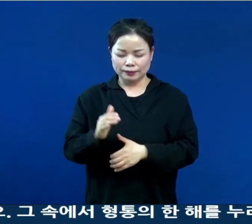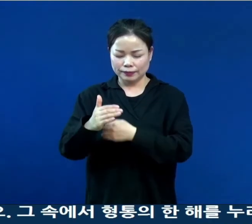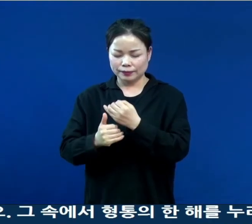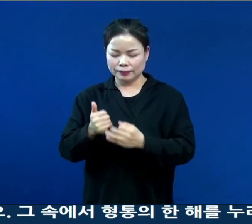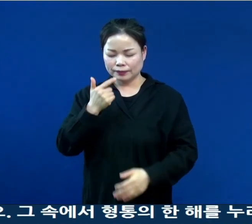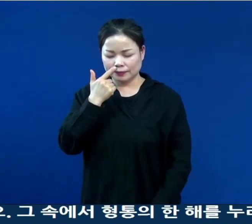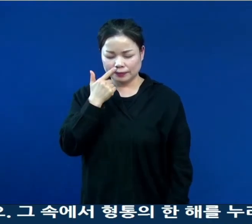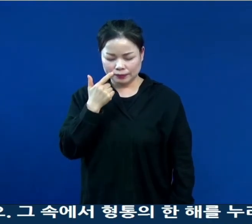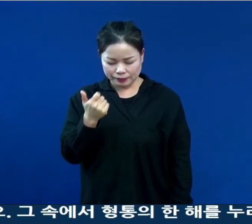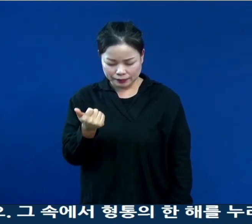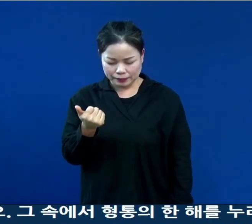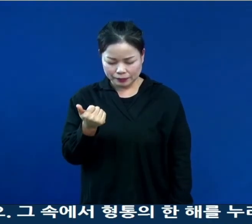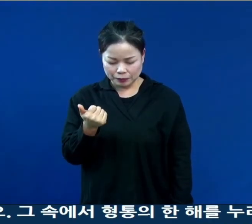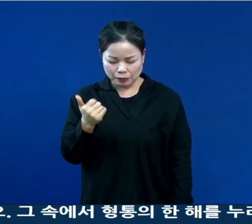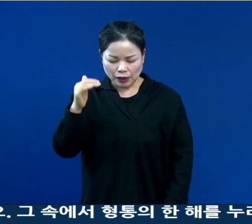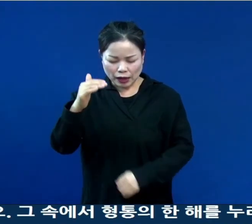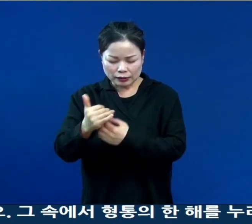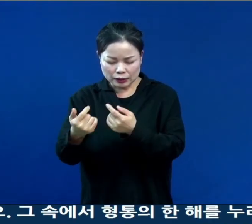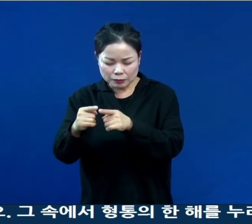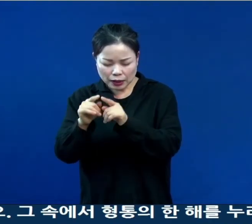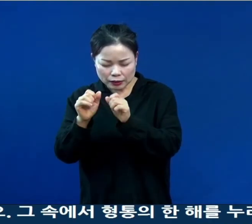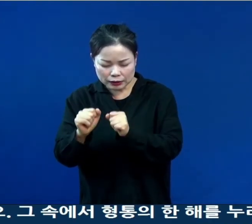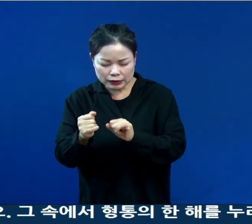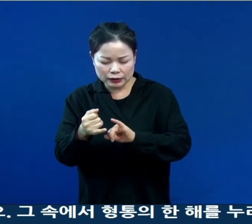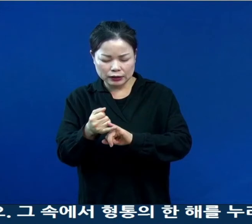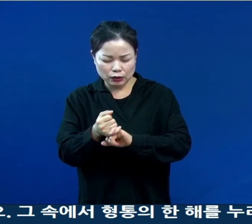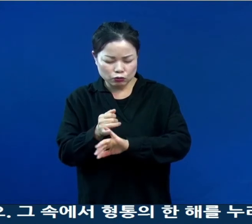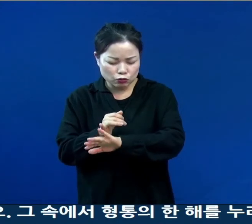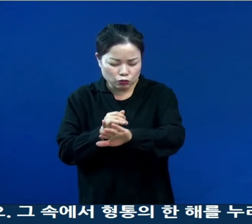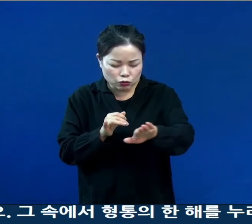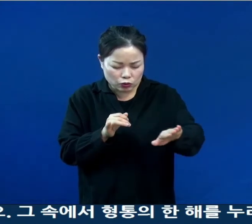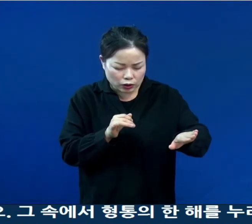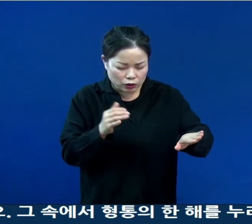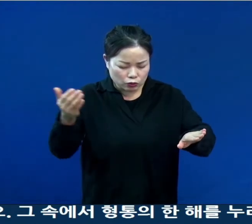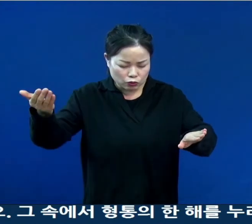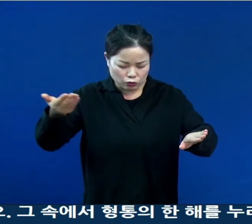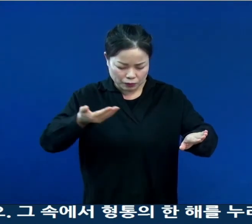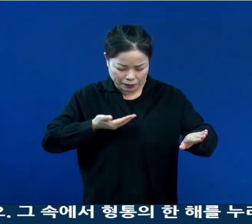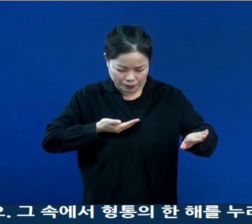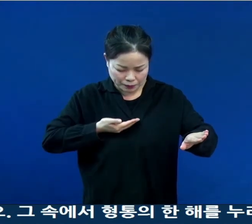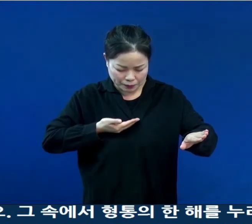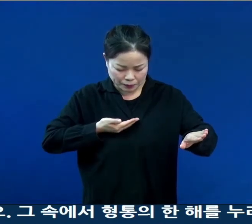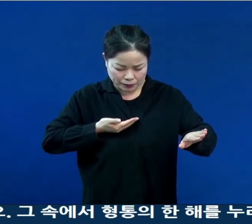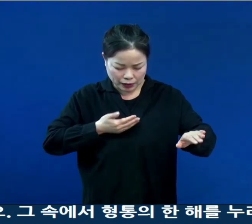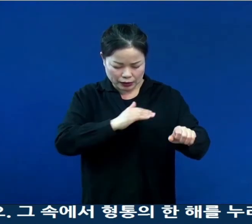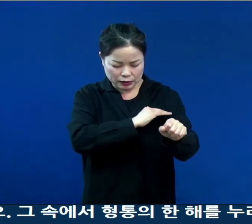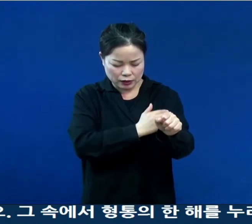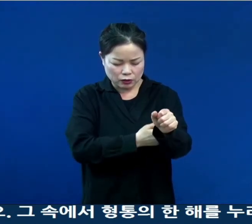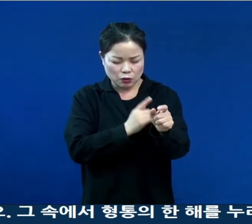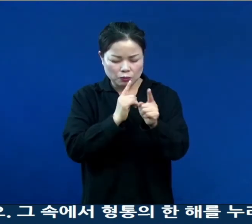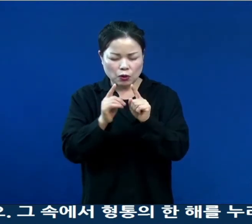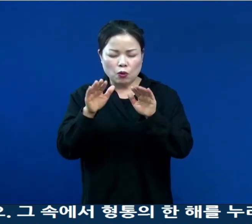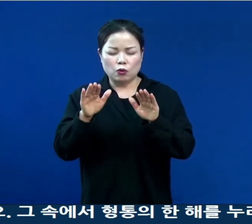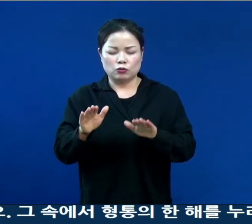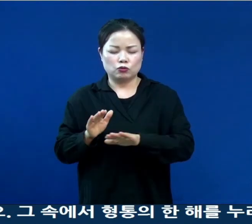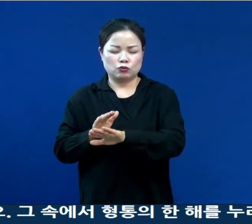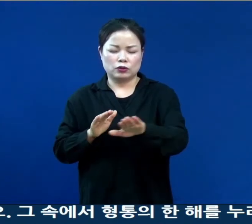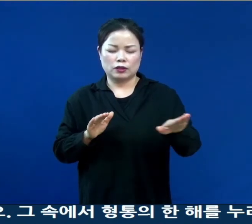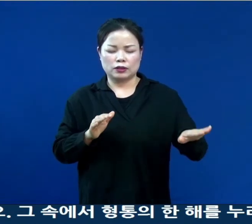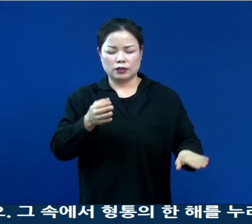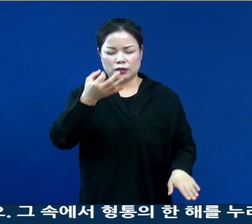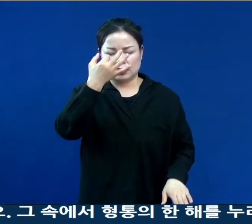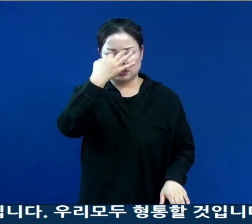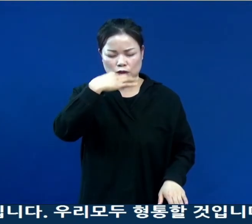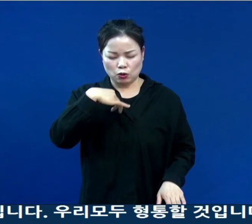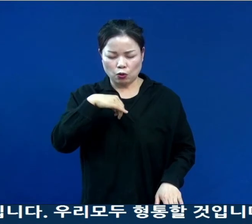하나님 아버지, 하나님의 함께 하심의 이 약속이 우리에게 주어져 있고 이 능력의 말씀이 오늘 우리에게 효력이